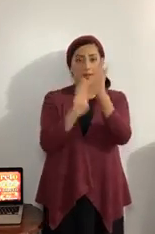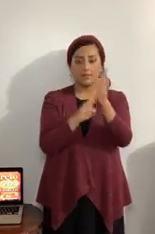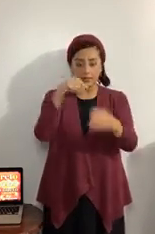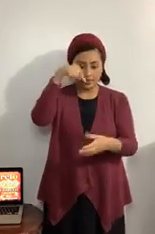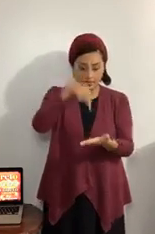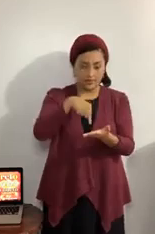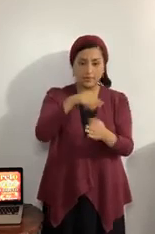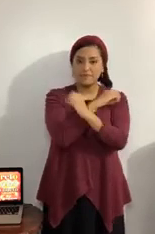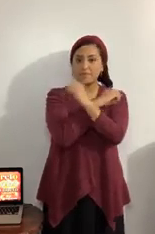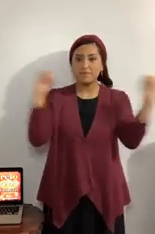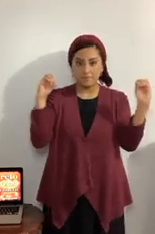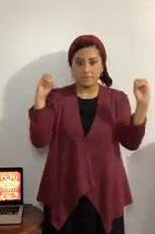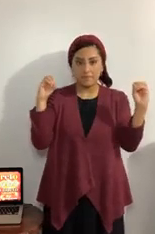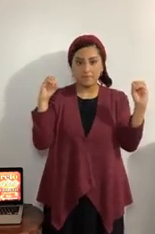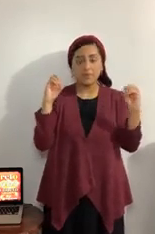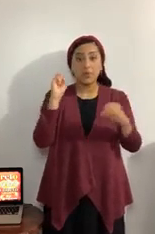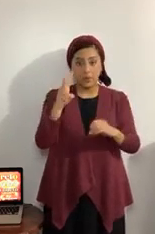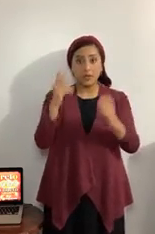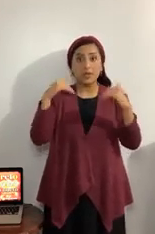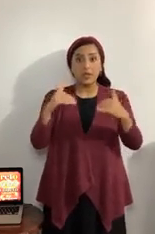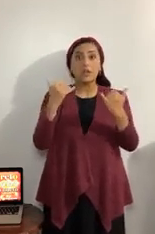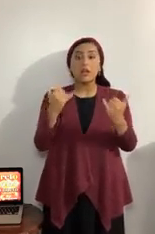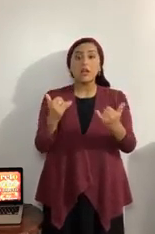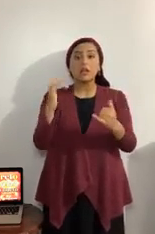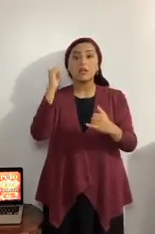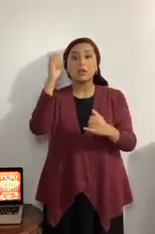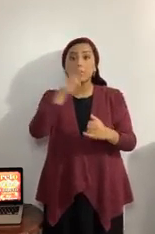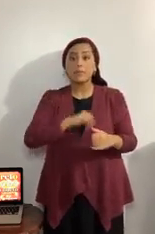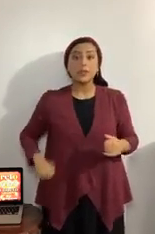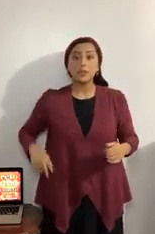Ahora, Yahshua HaMashiach no dijo que se celebrará esto.